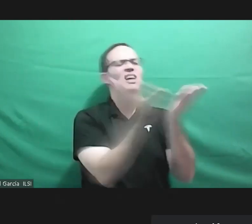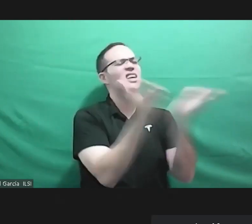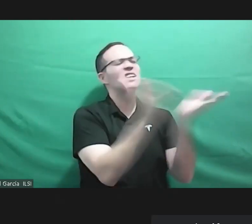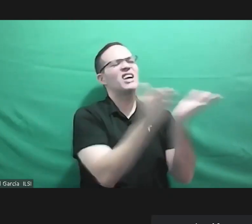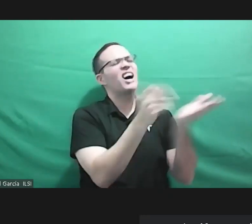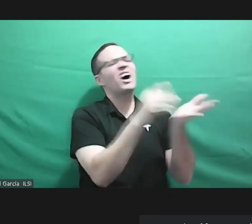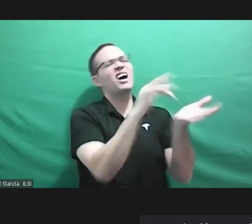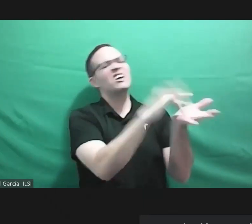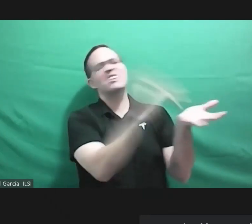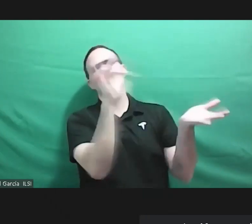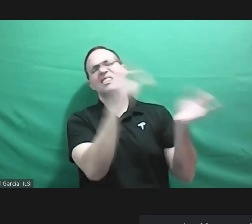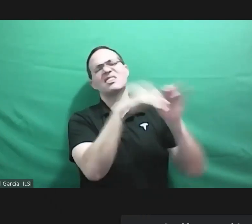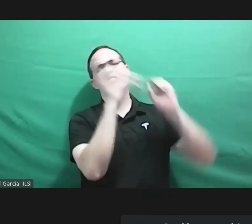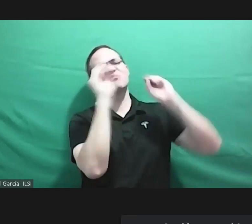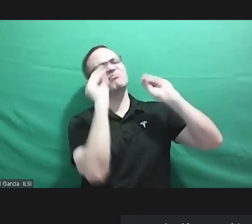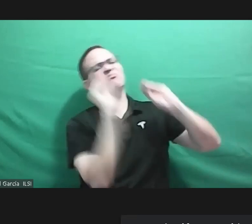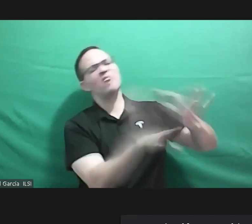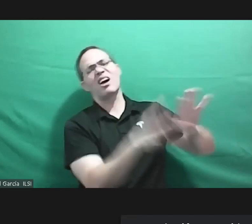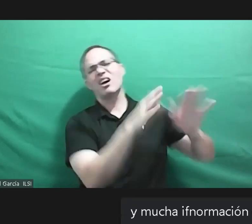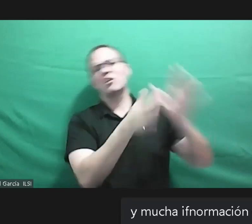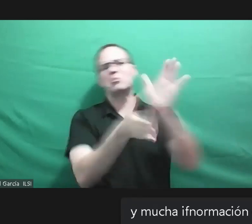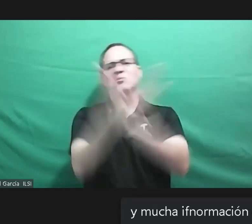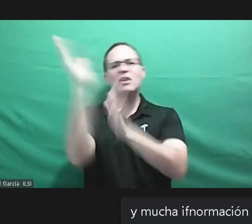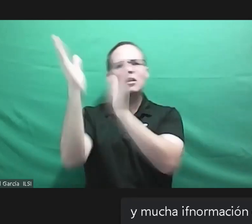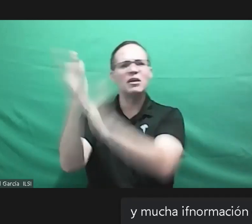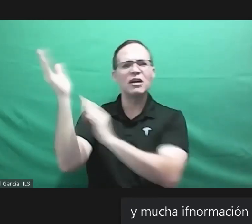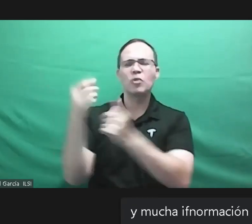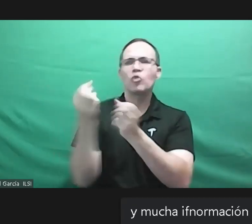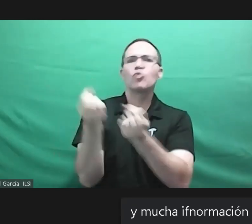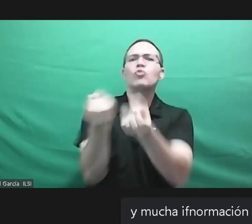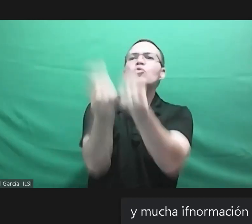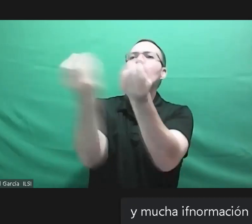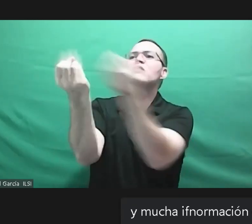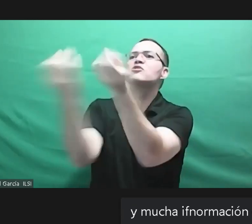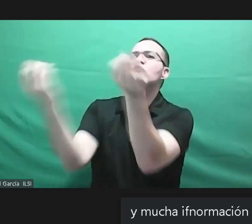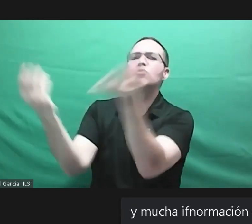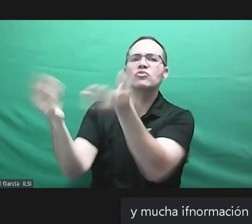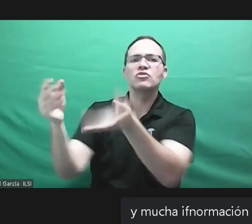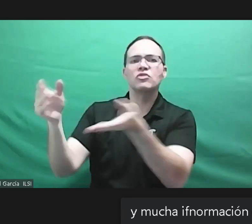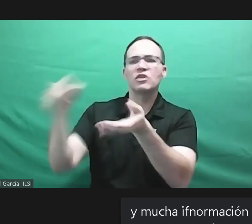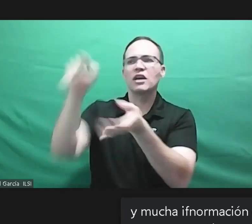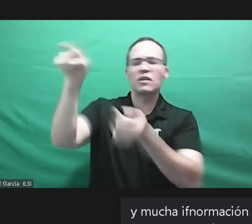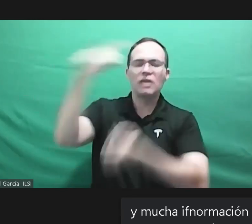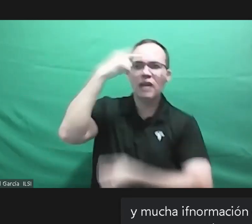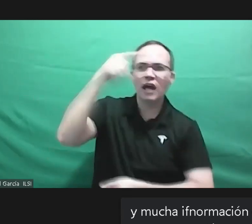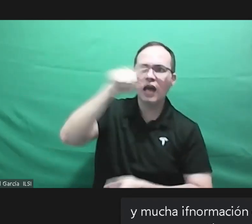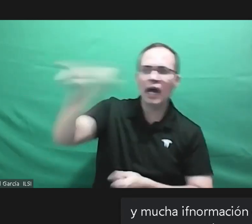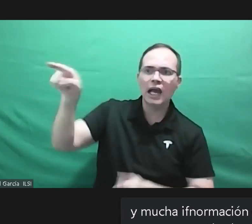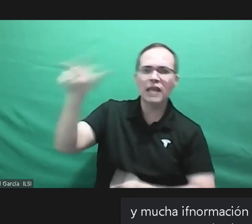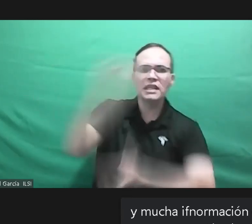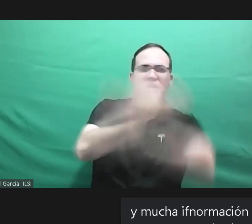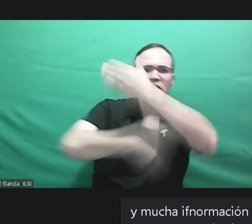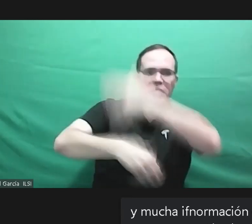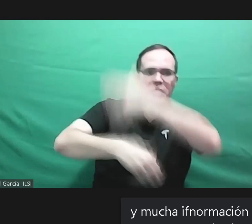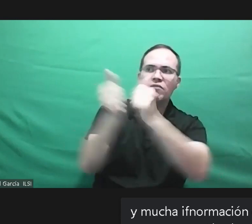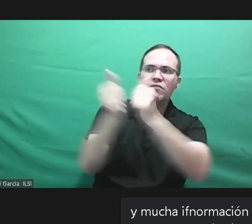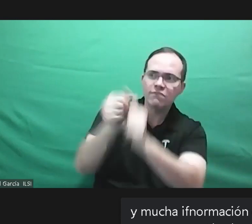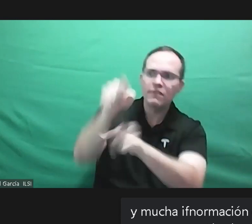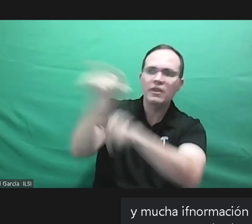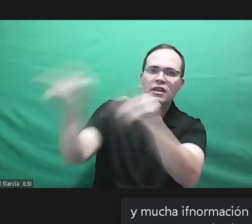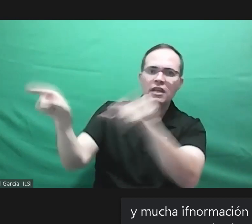sea, son datos que en general producen los estados, pero no suelen estar desagregados por discapacidad. Entonces, tenemos cifras generales que no nos permiten